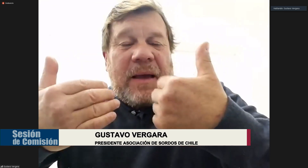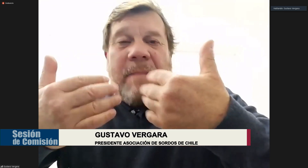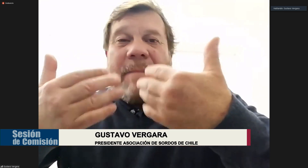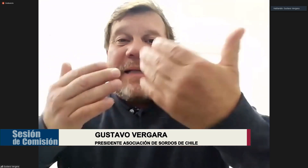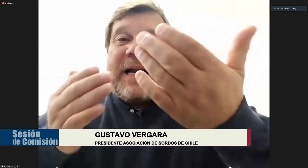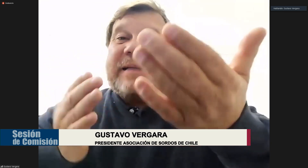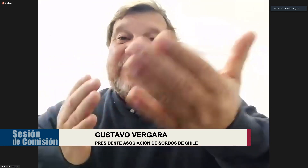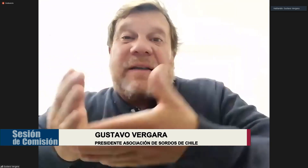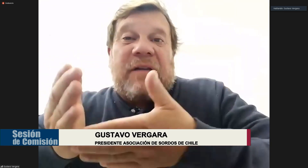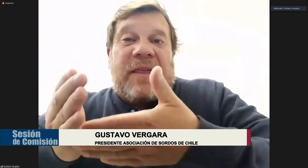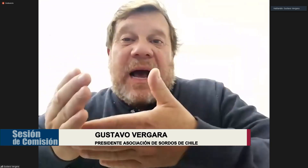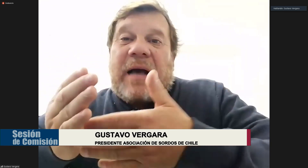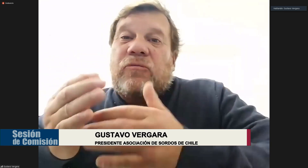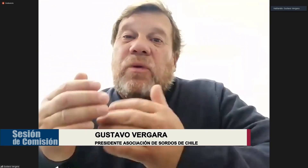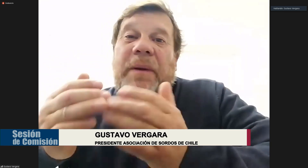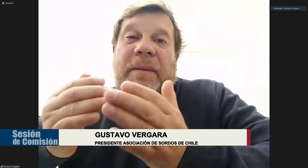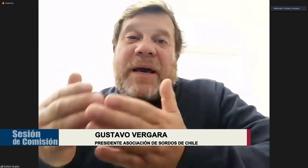Para tener accesibilidad, su primera